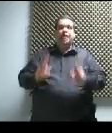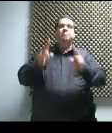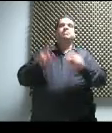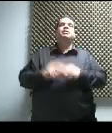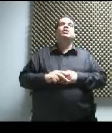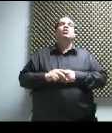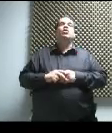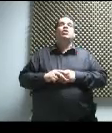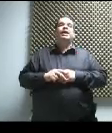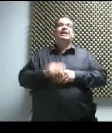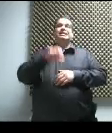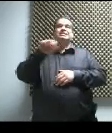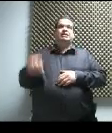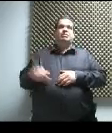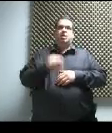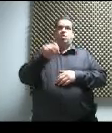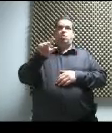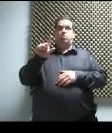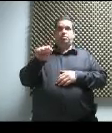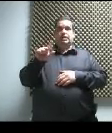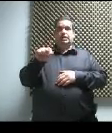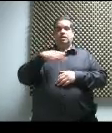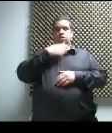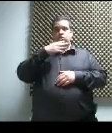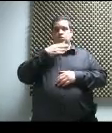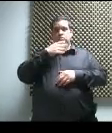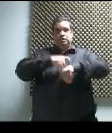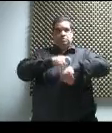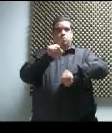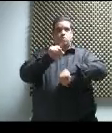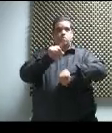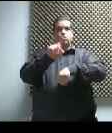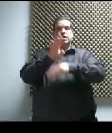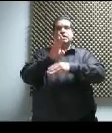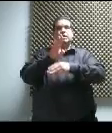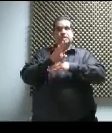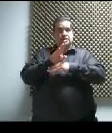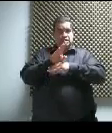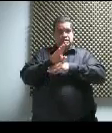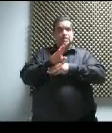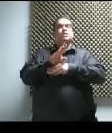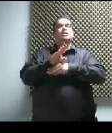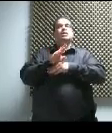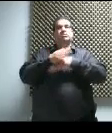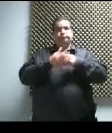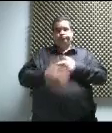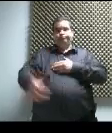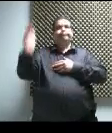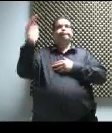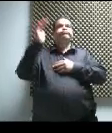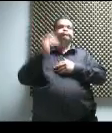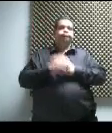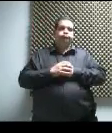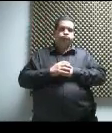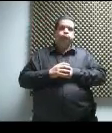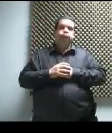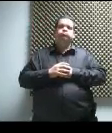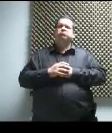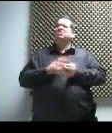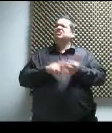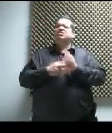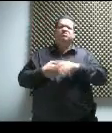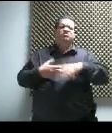El sábado 20 de octubre a la una de la tarde, y eso es de la una de la tarde en adelante, por ir para abajo. ¿Qué es